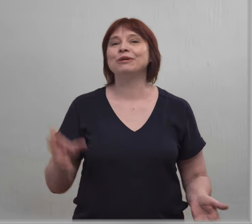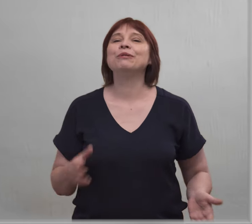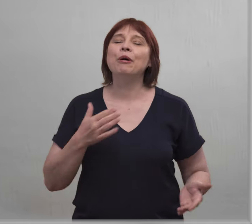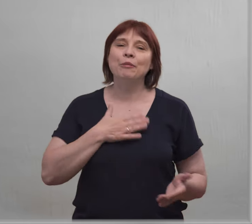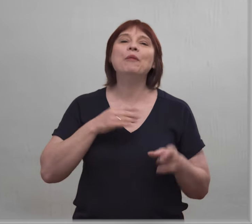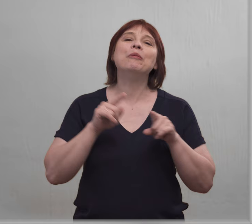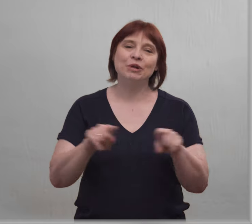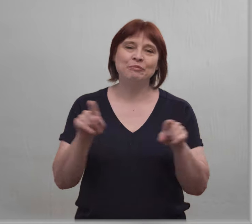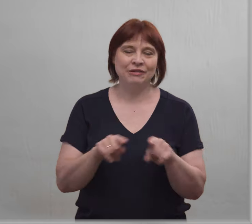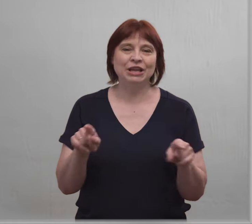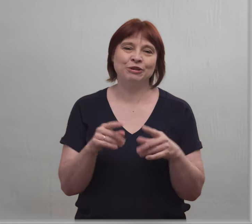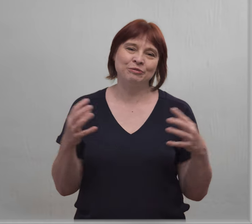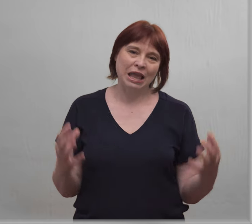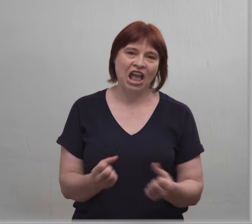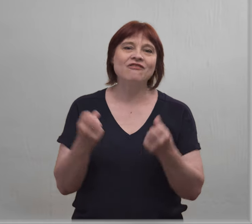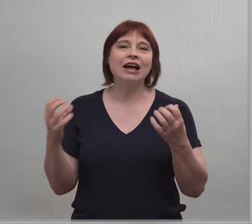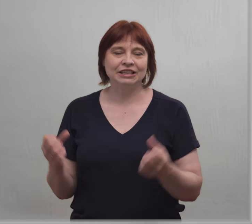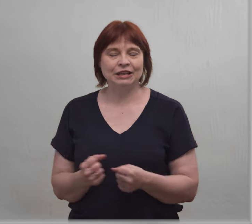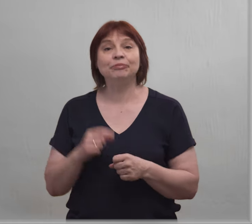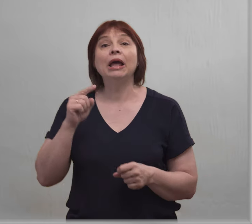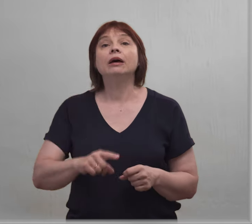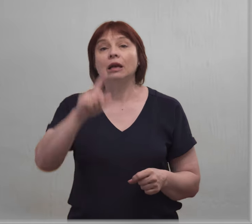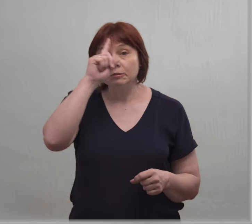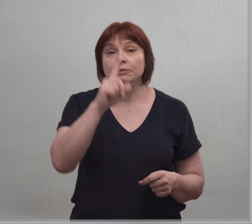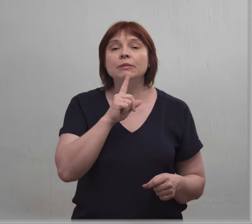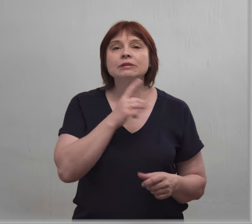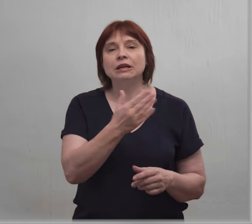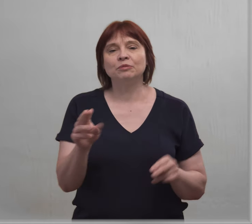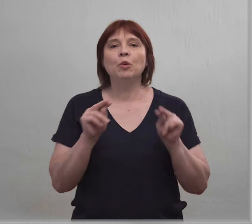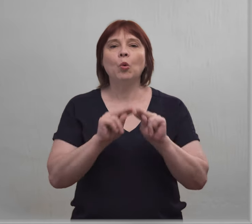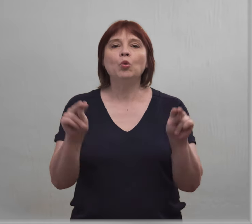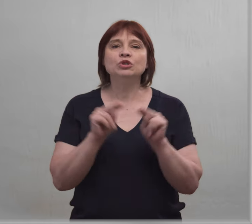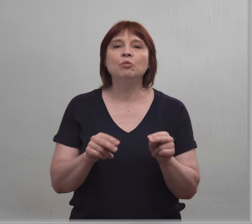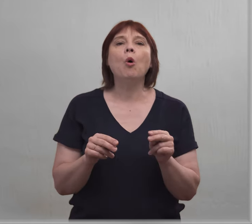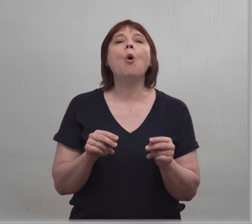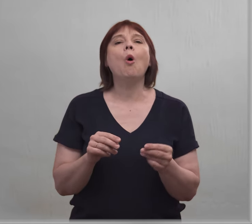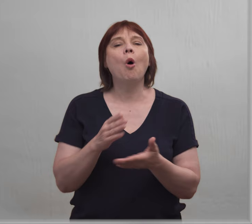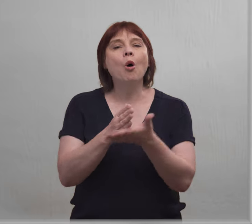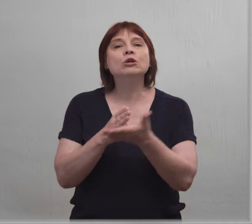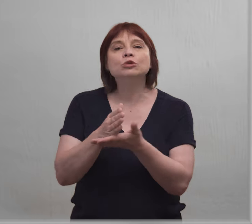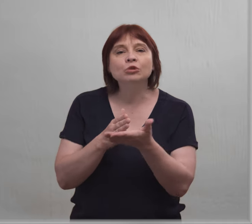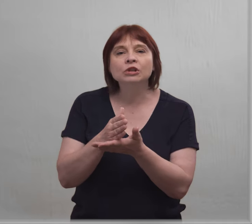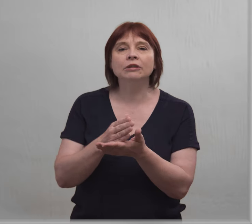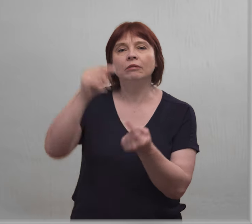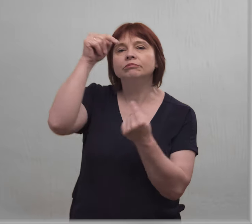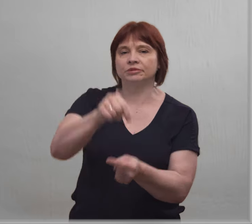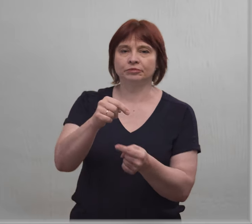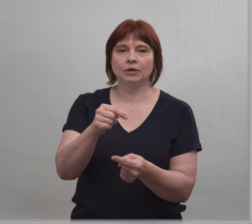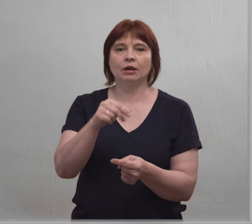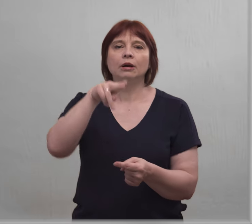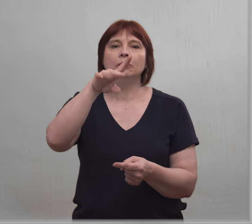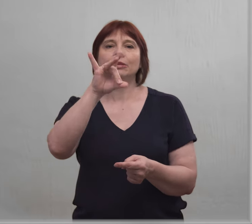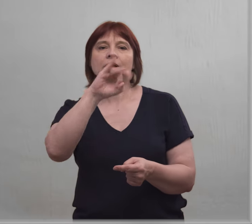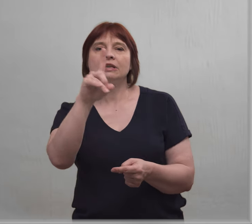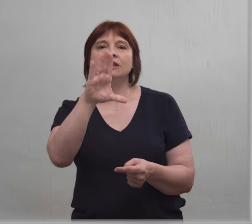Амен. И этот месяц мы говорим о призвании. Несколько месяцев назад, или сколько это, наверное, это было,